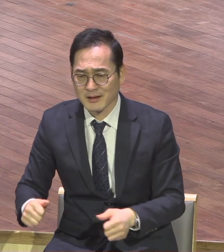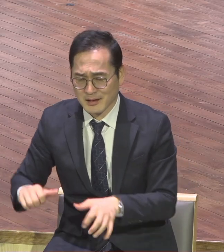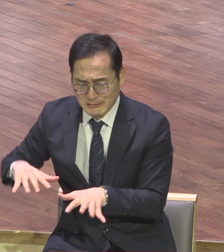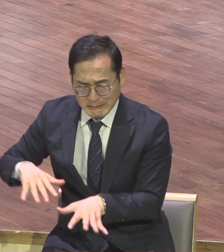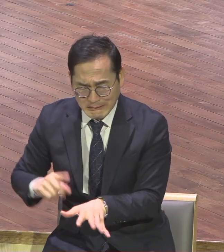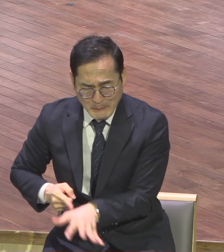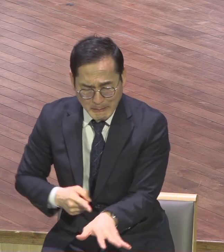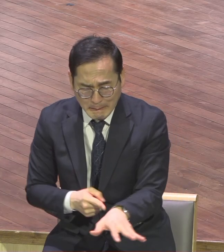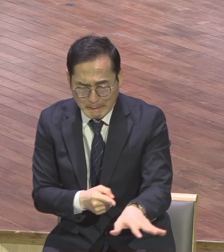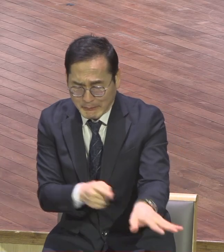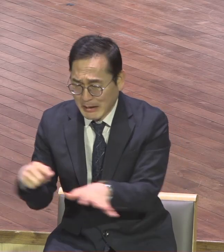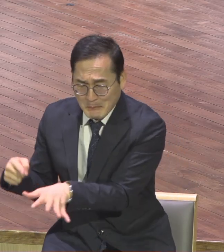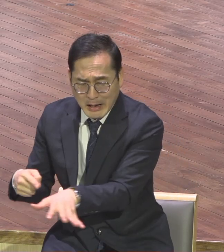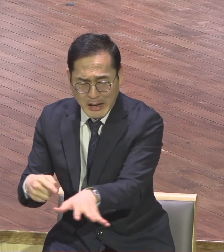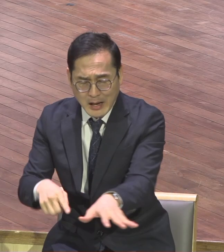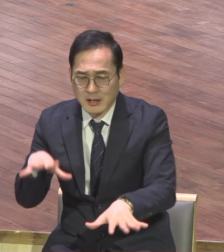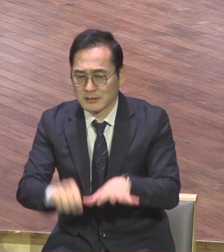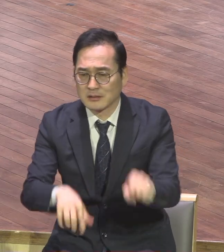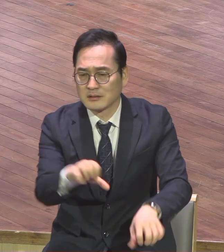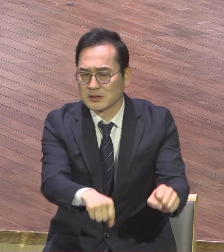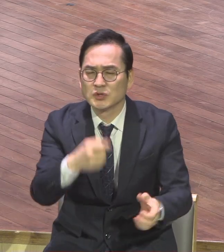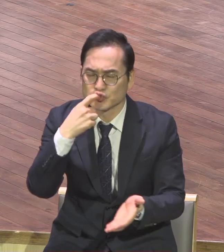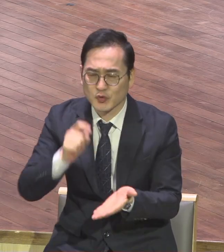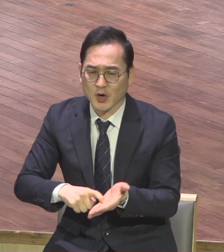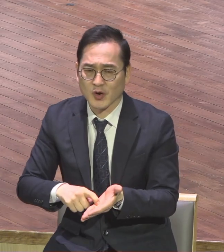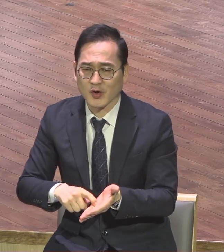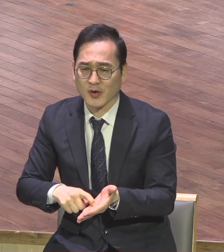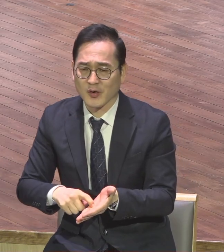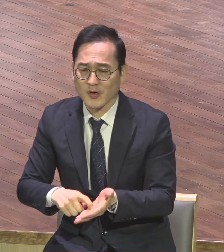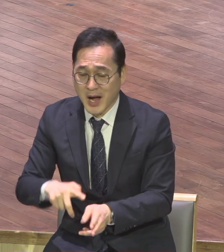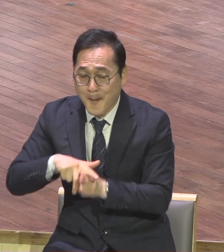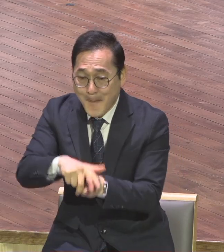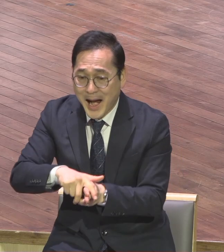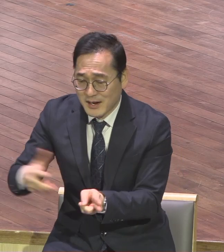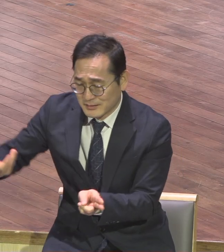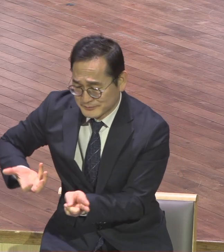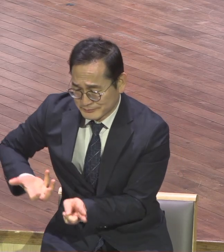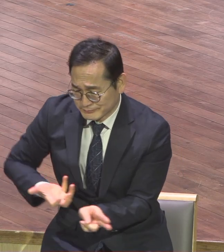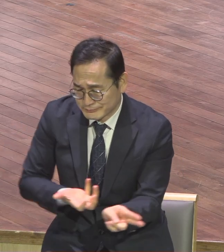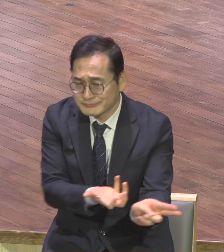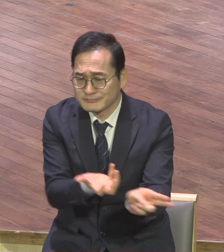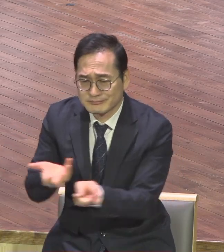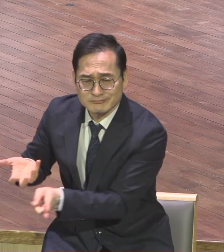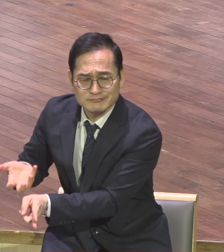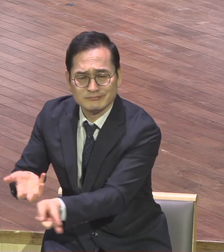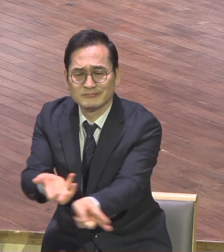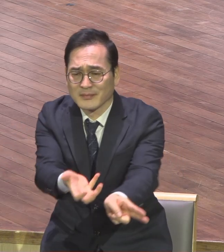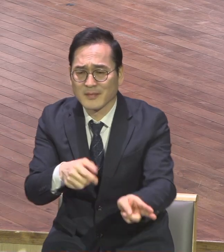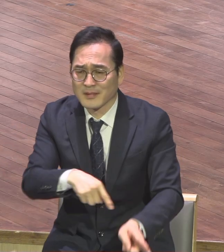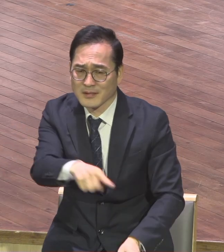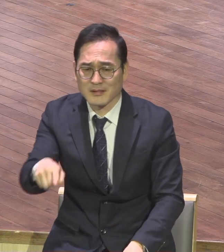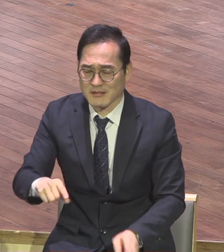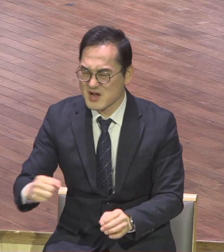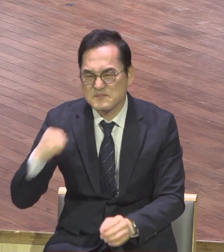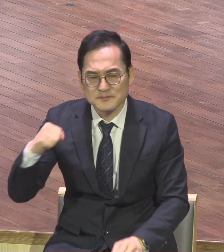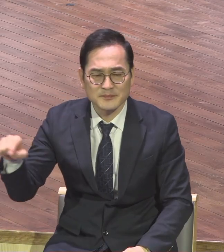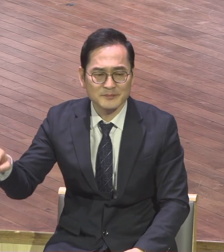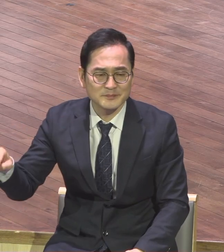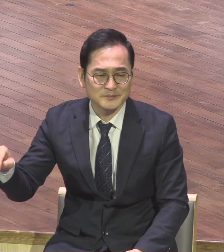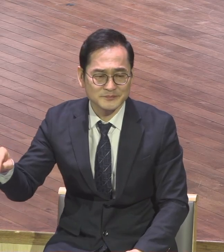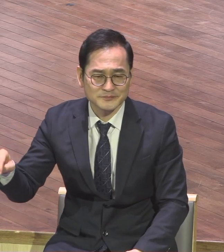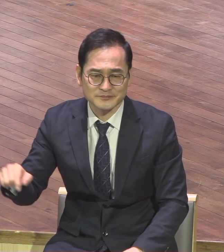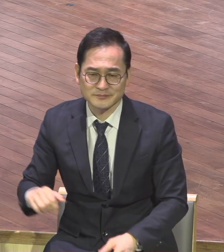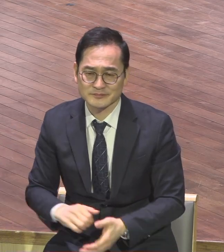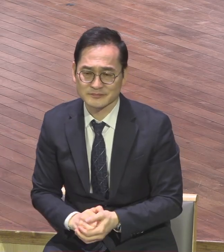다 정복해버려요. 그만큼 로마 전차 부대가 대단했습니다. 그런데 이 전차